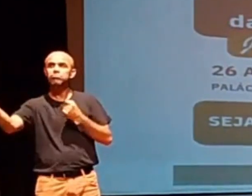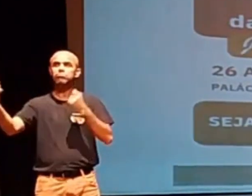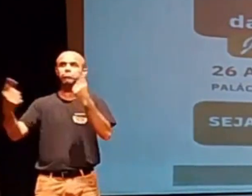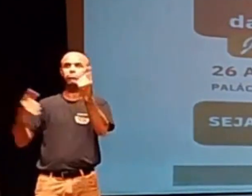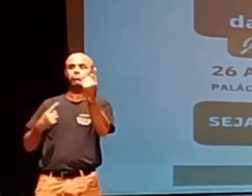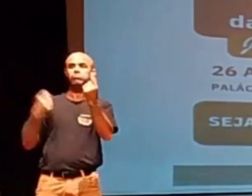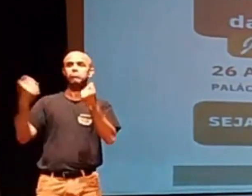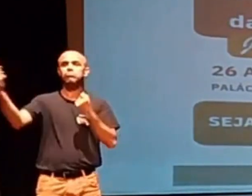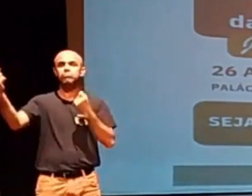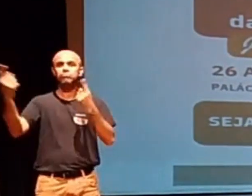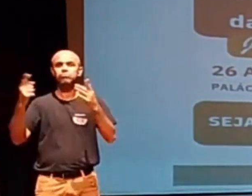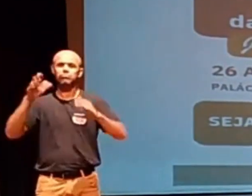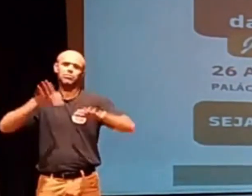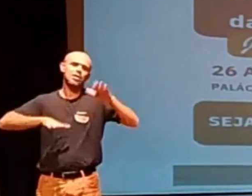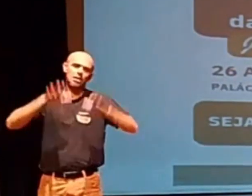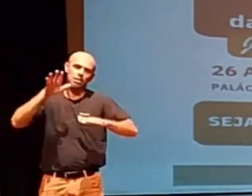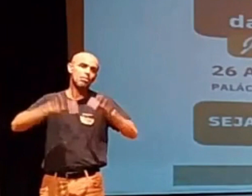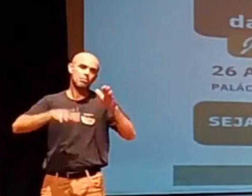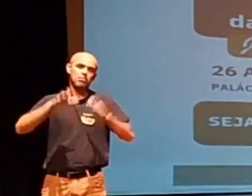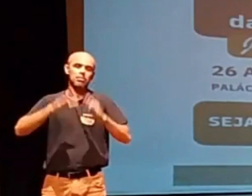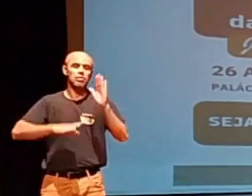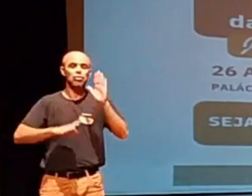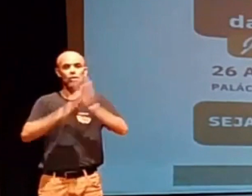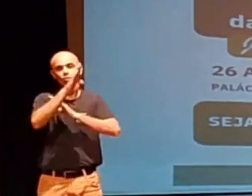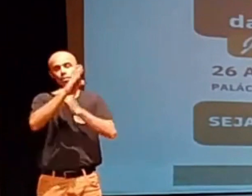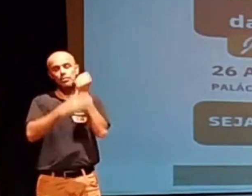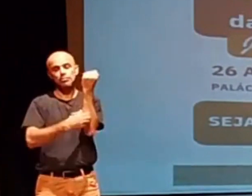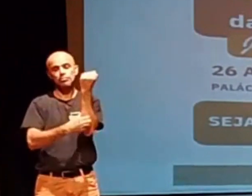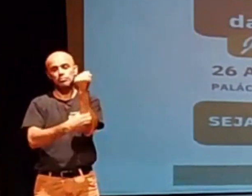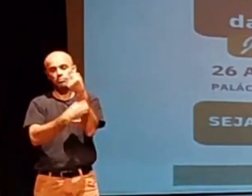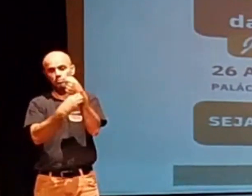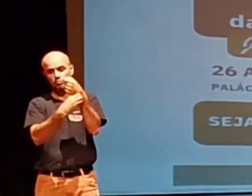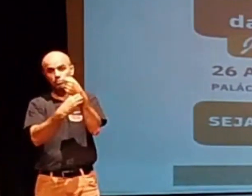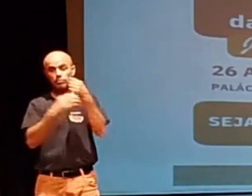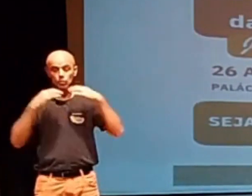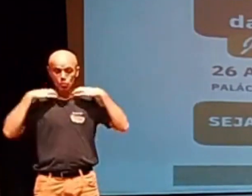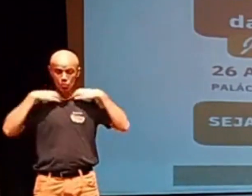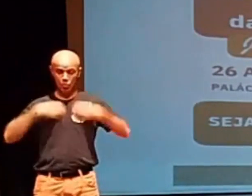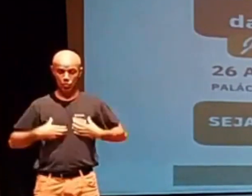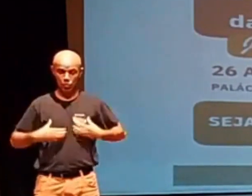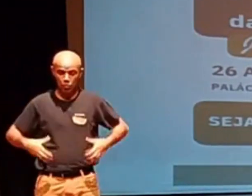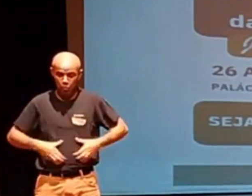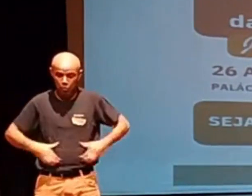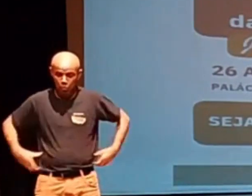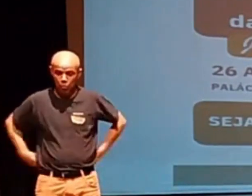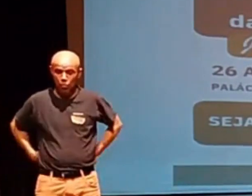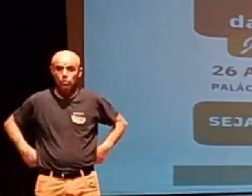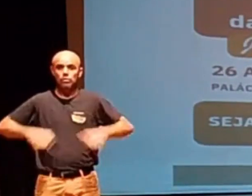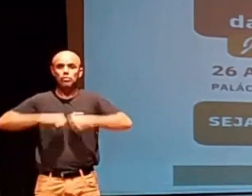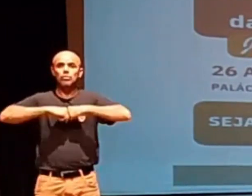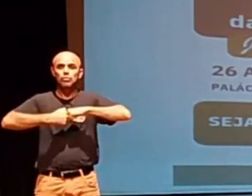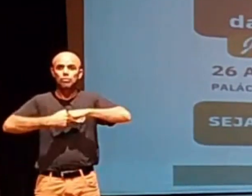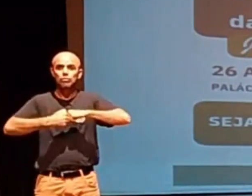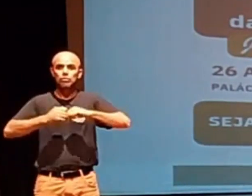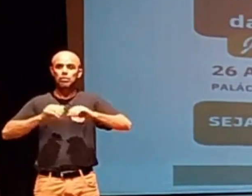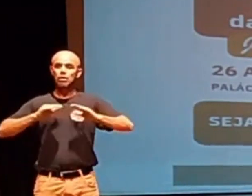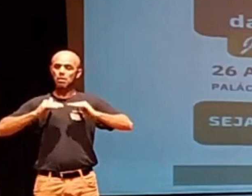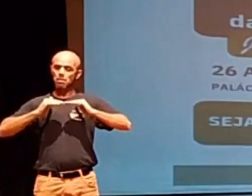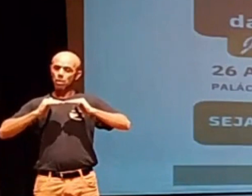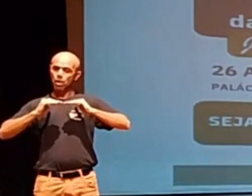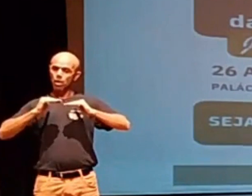depender do avanço. O colete ortopédico, no caso daquele moderado que a gente